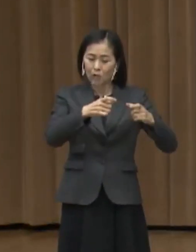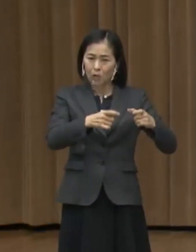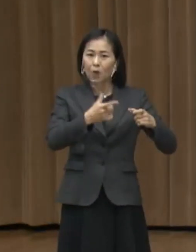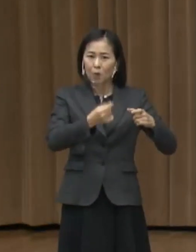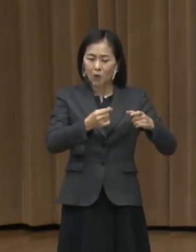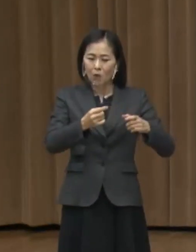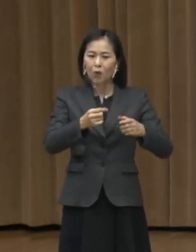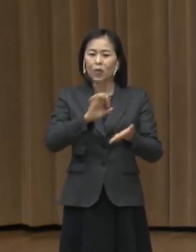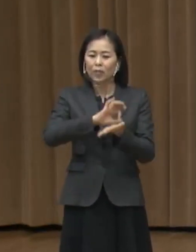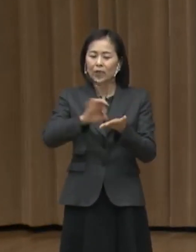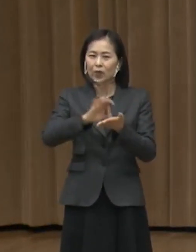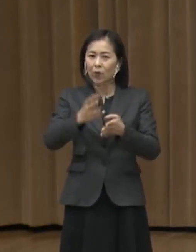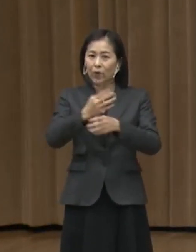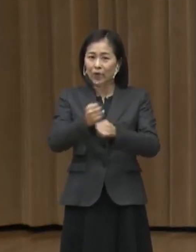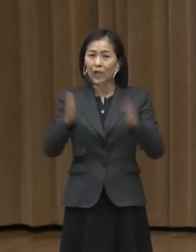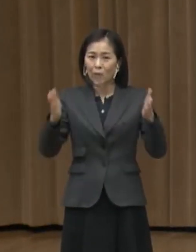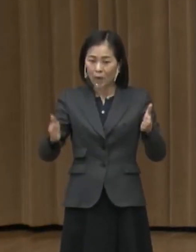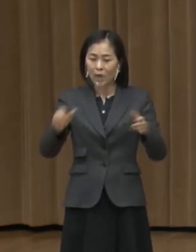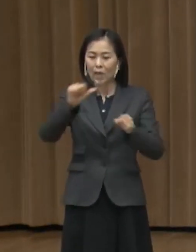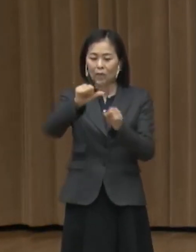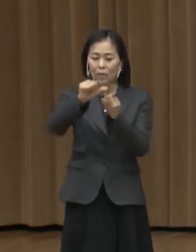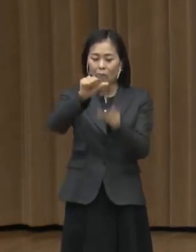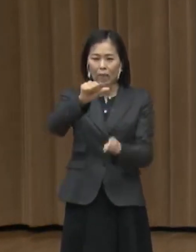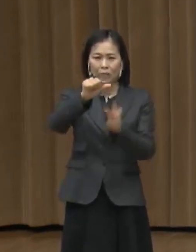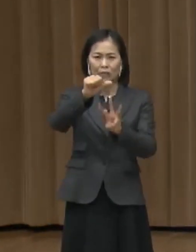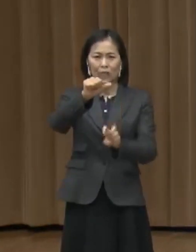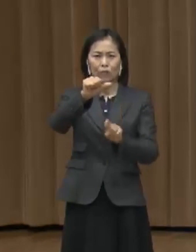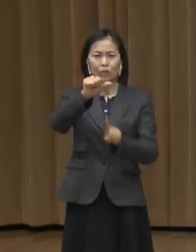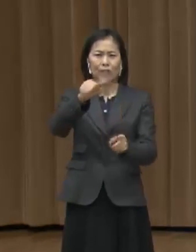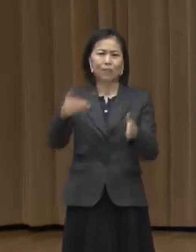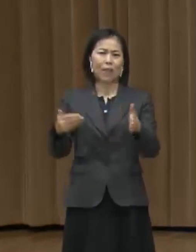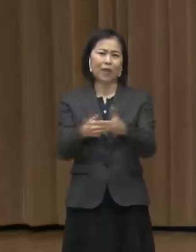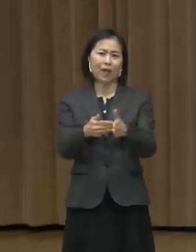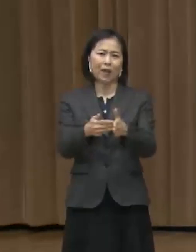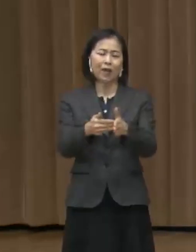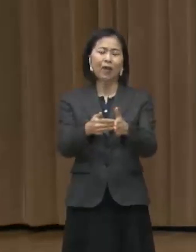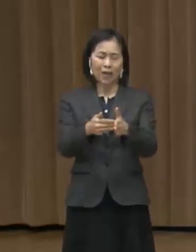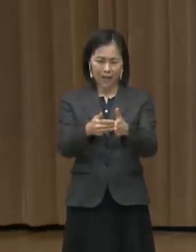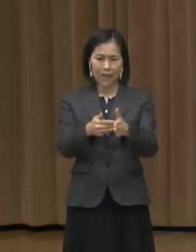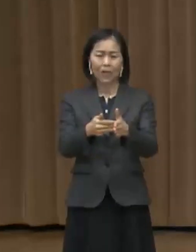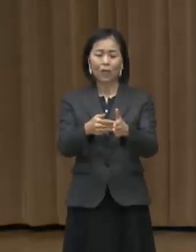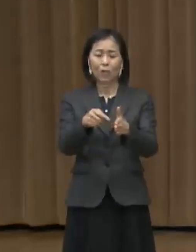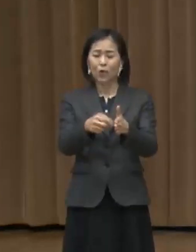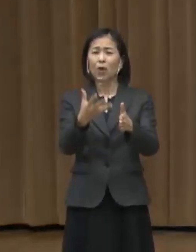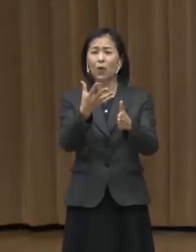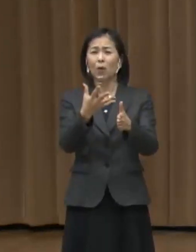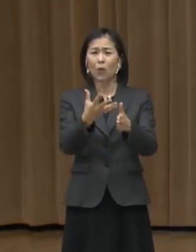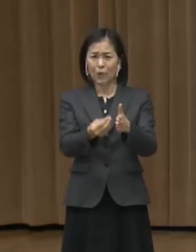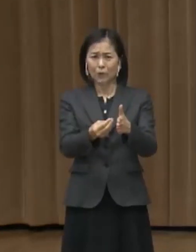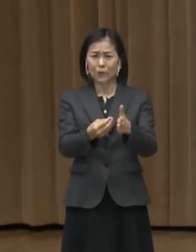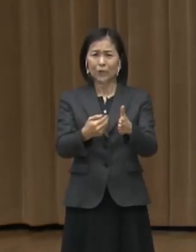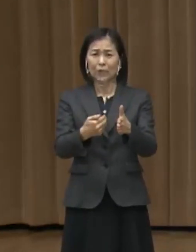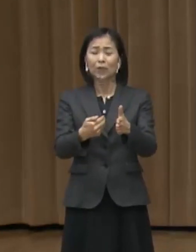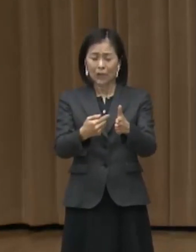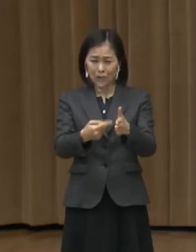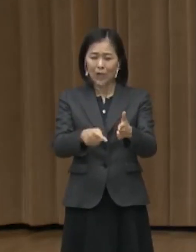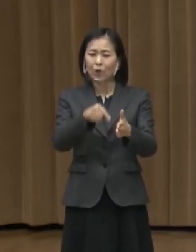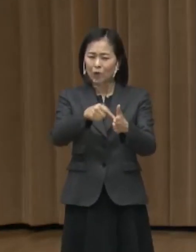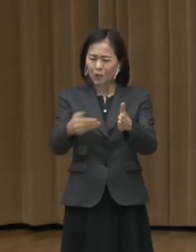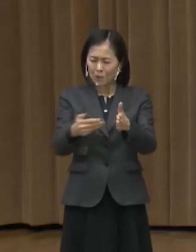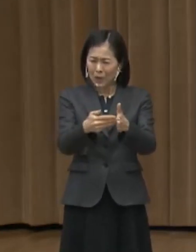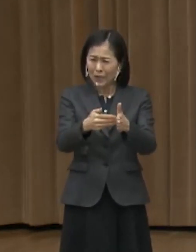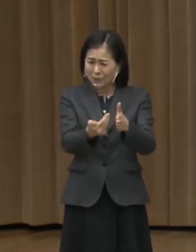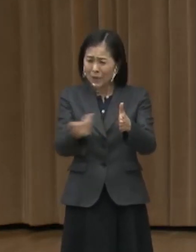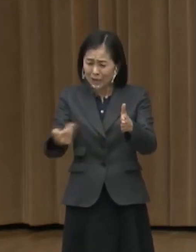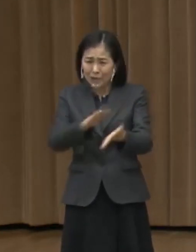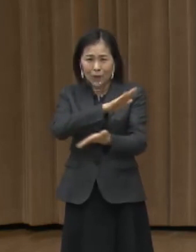間は5月31日まででございます。利用期限がありますので、使い残しがないよう使い切れる